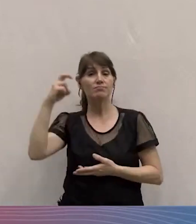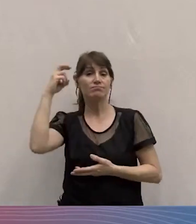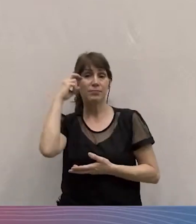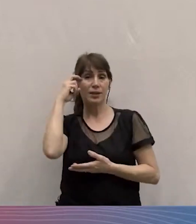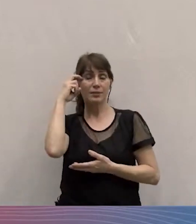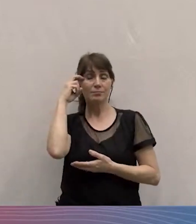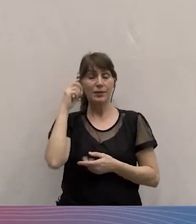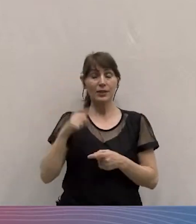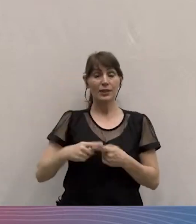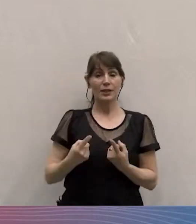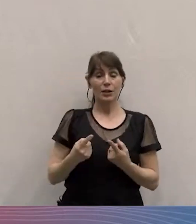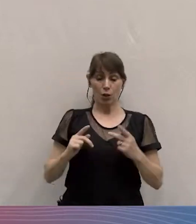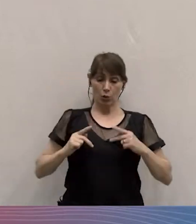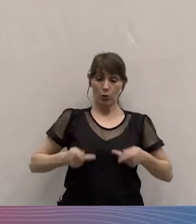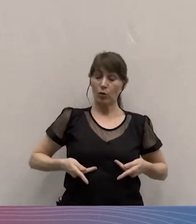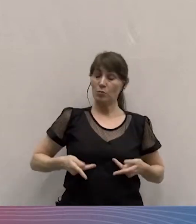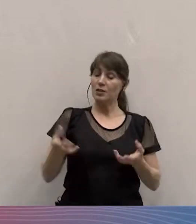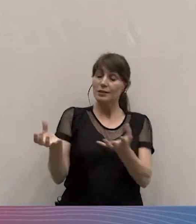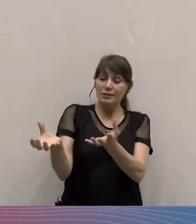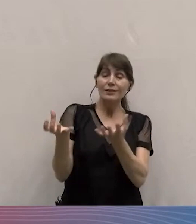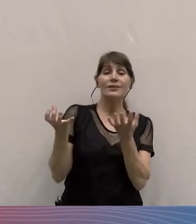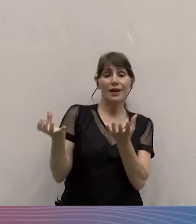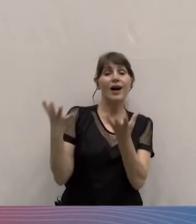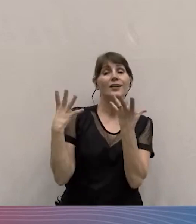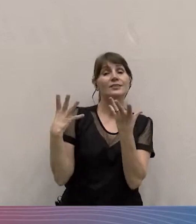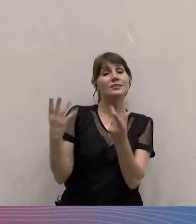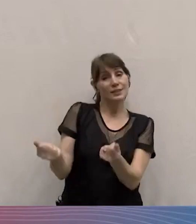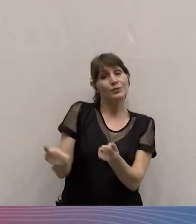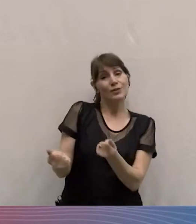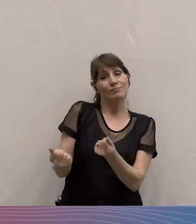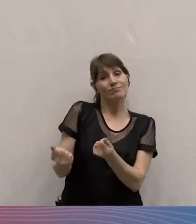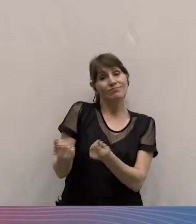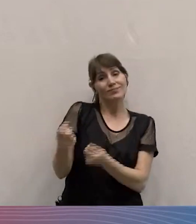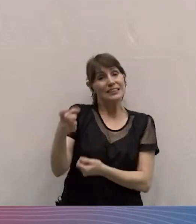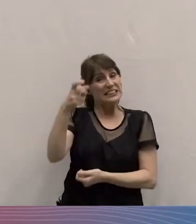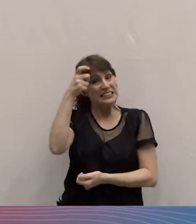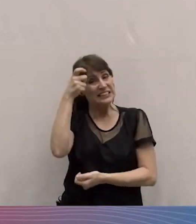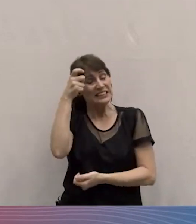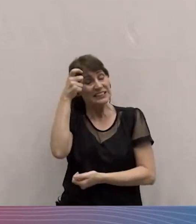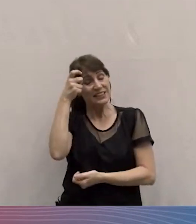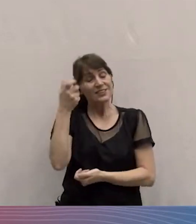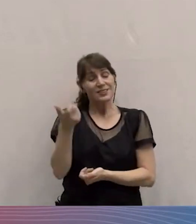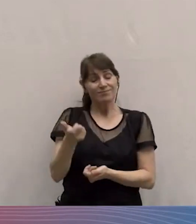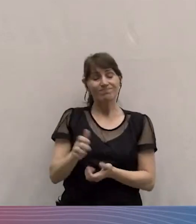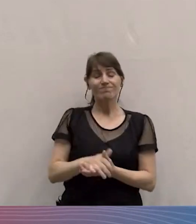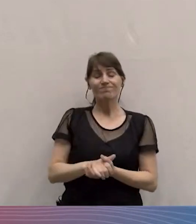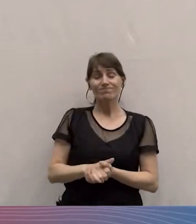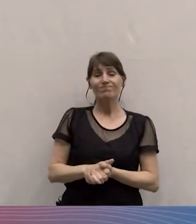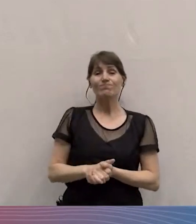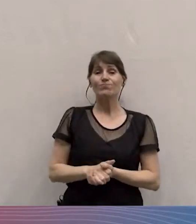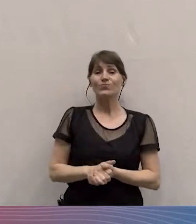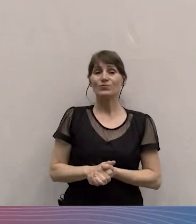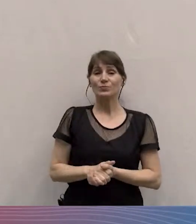E o homem comprou essa oferta de Satanás. Irmãos, a partir desse